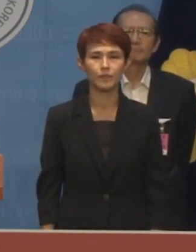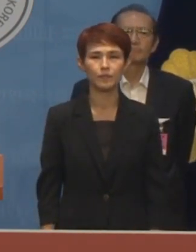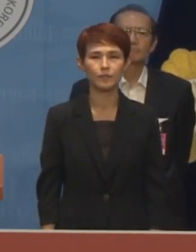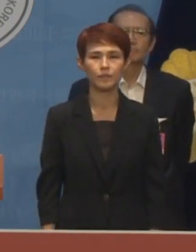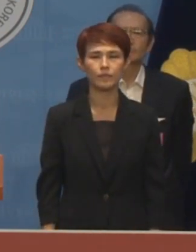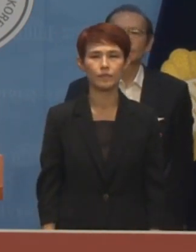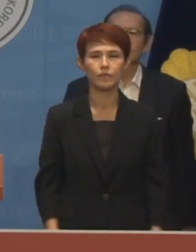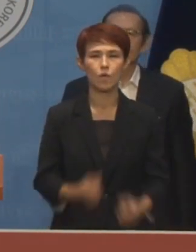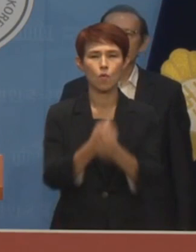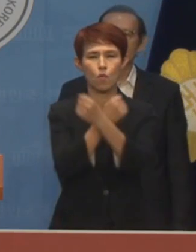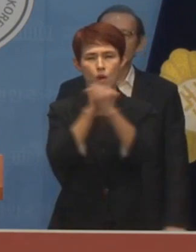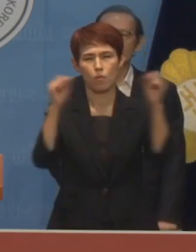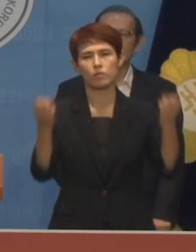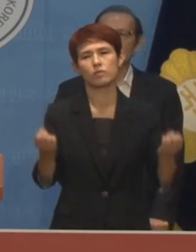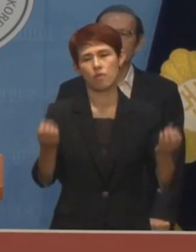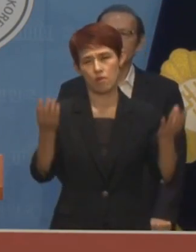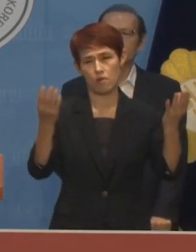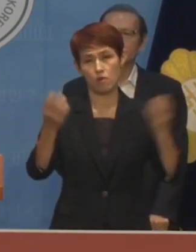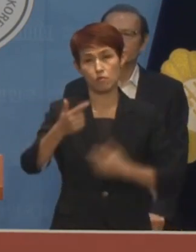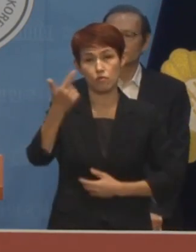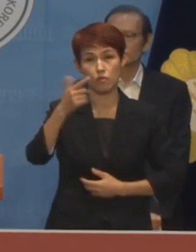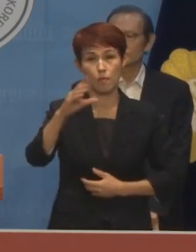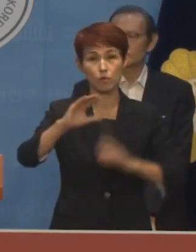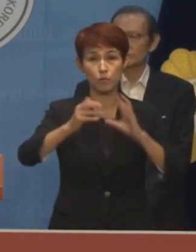강복절 6천만 국민에게 고함